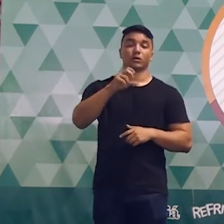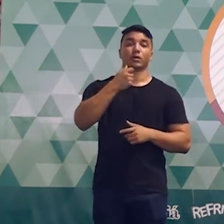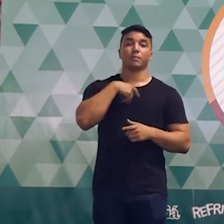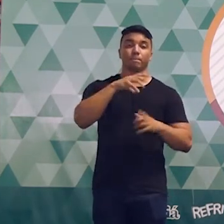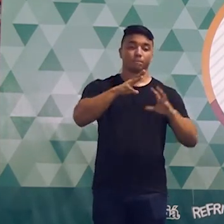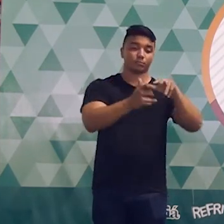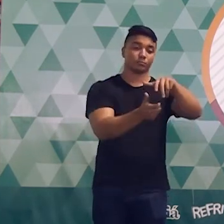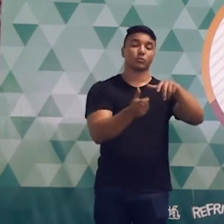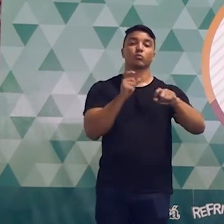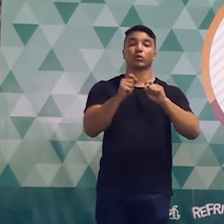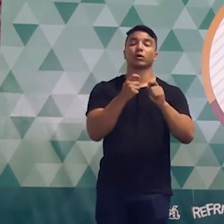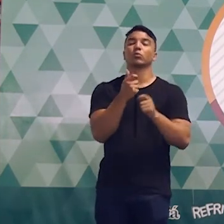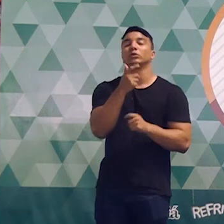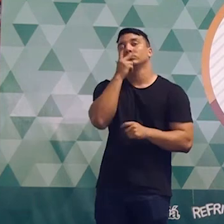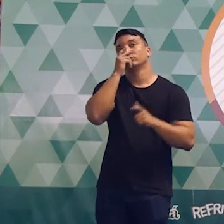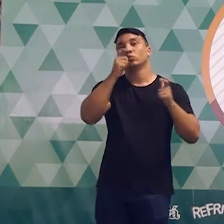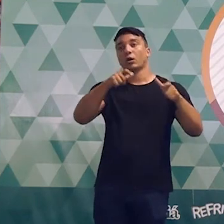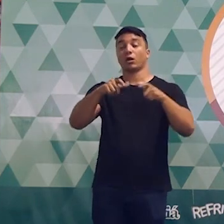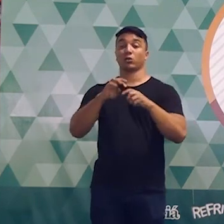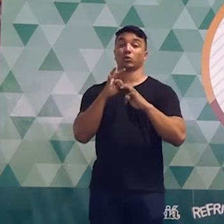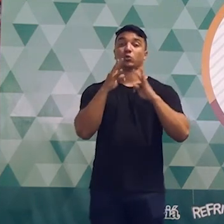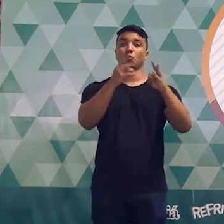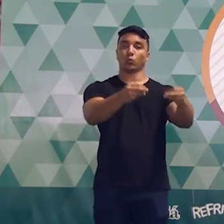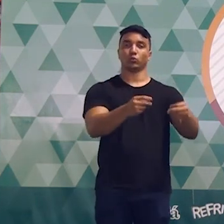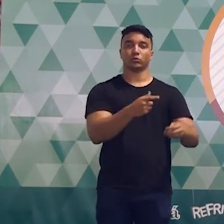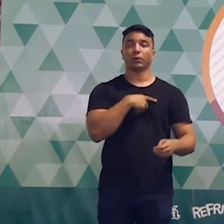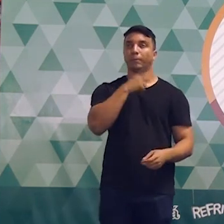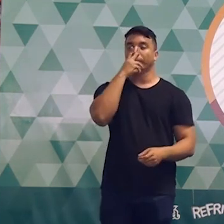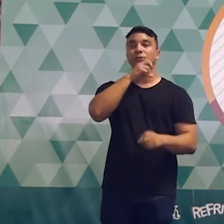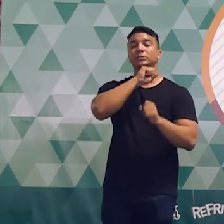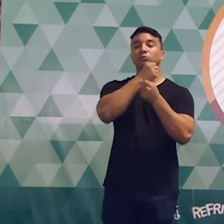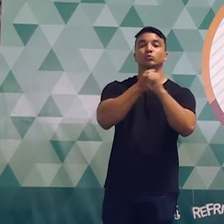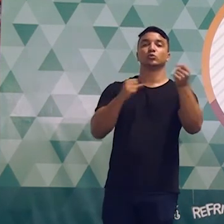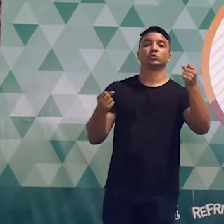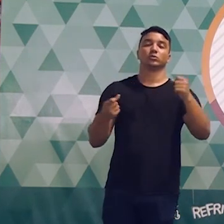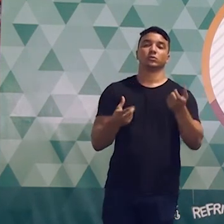planeta, praticamente em todo lugar. Tem algum lugar que é impossível